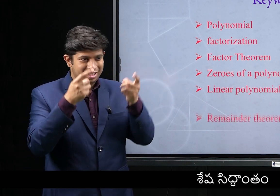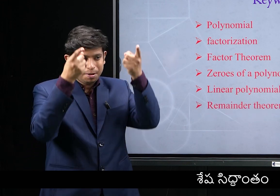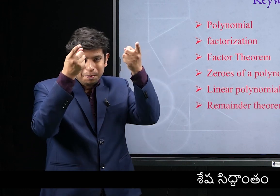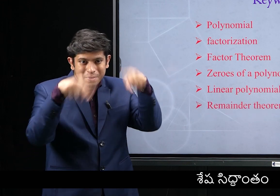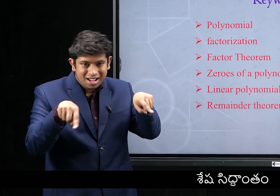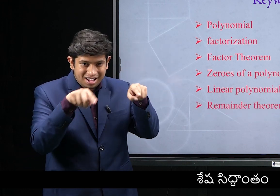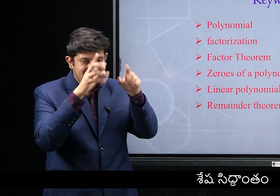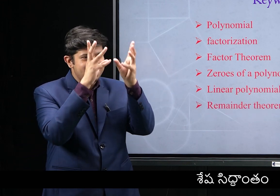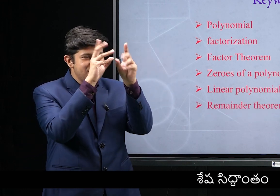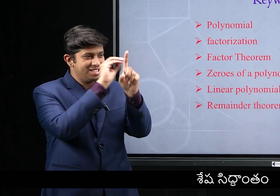శేష సిద్ధాంతం.